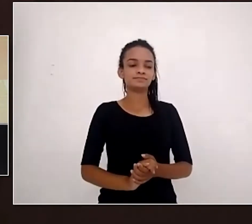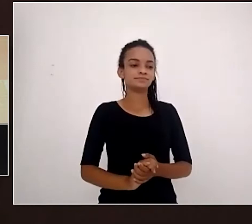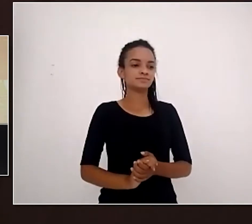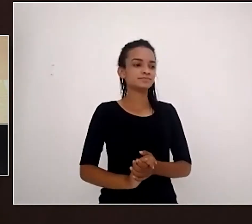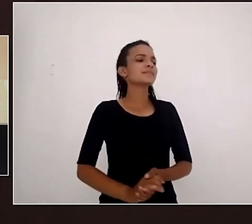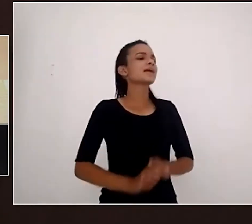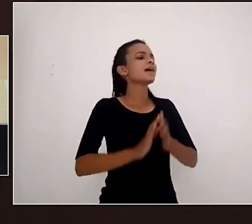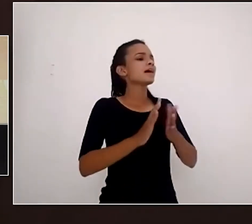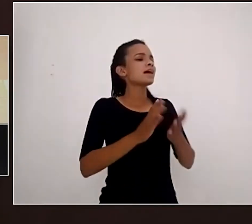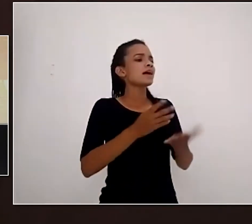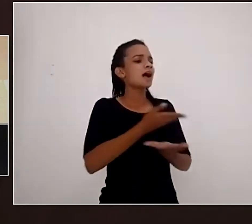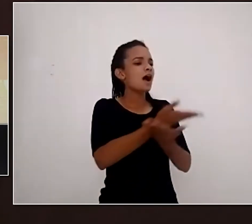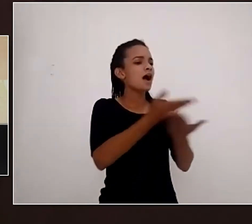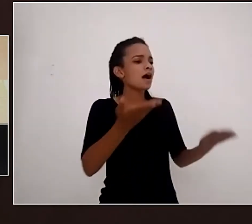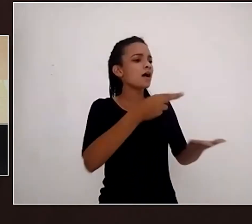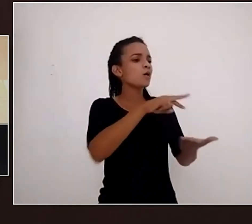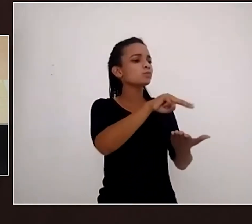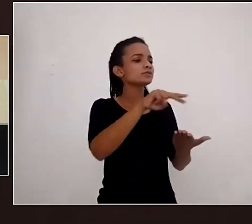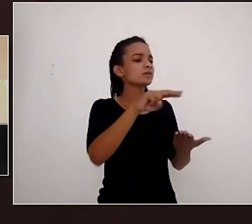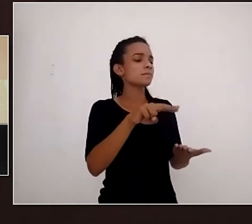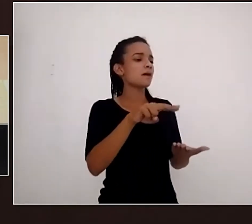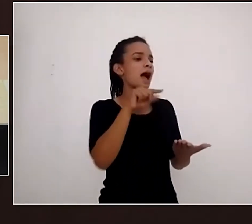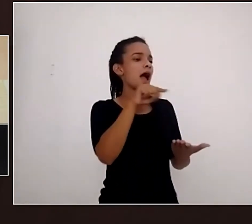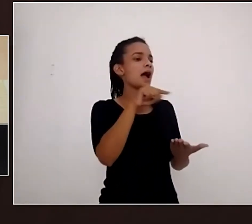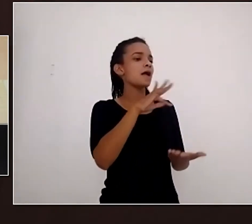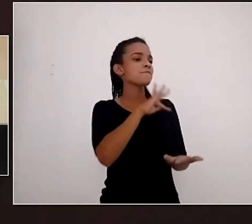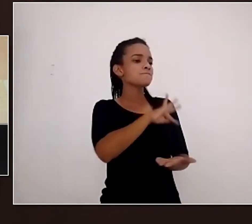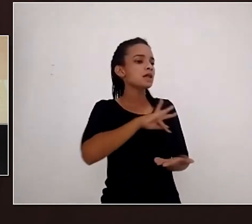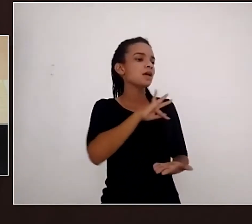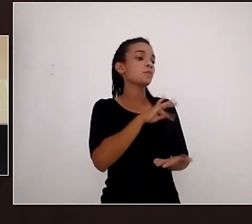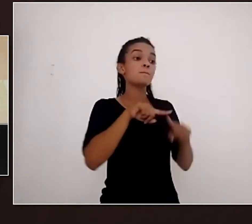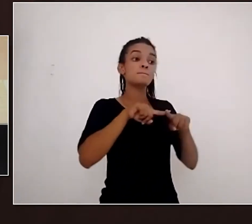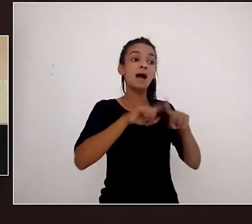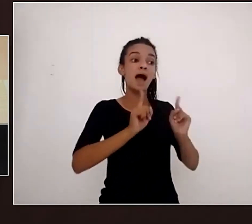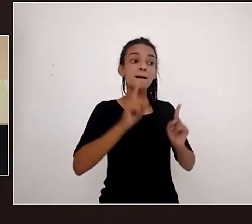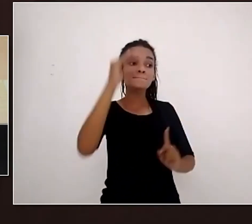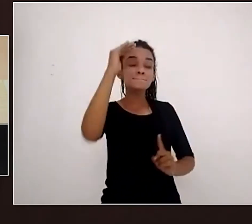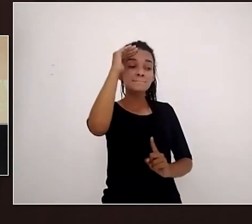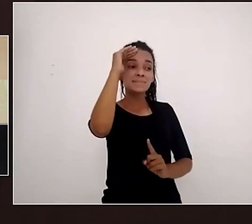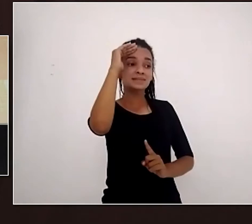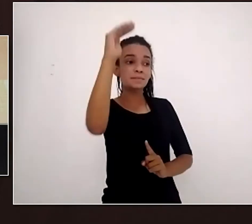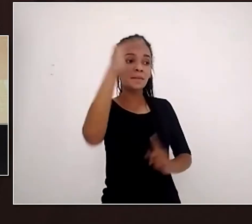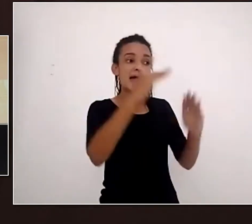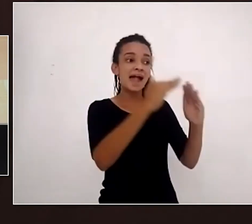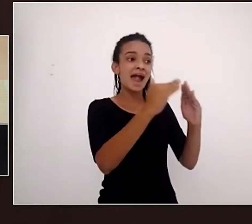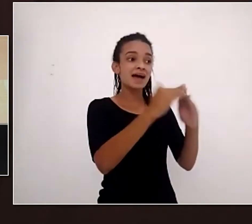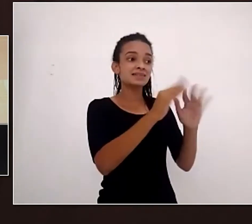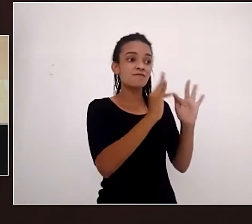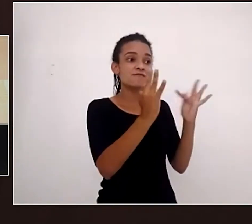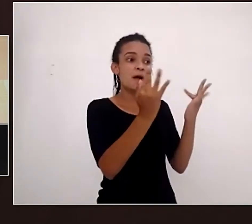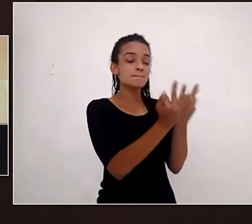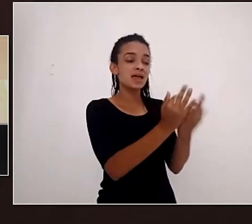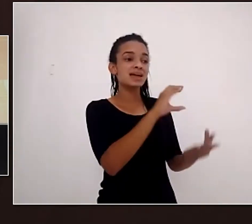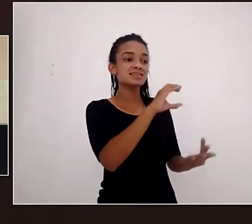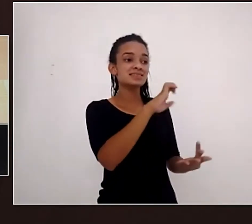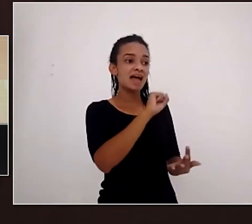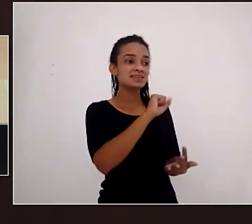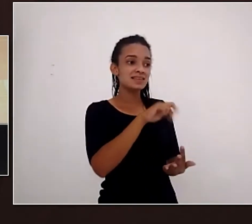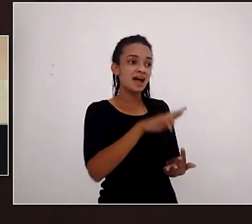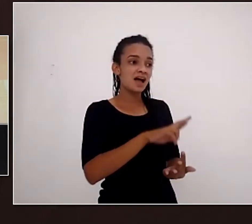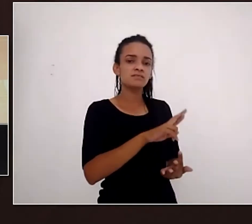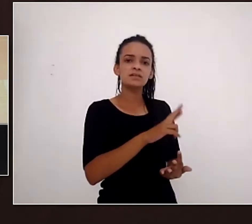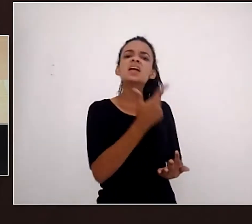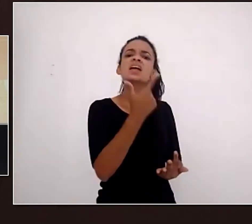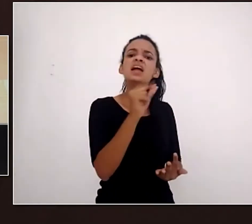Filipos, mas especialmente os da casa de César. O que é os da casa de César?